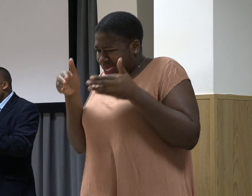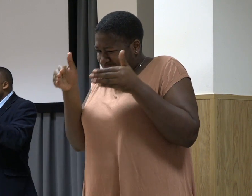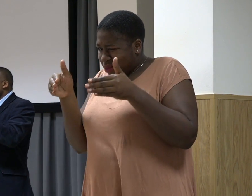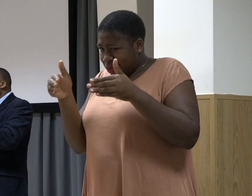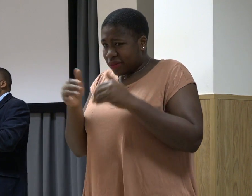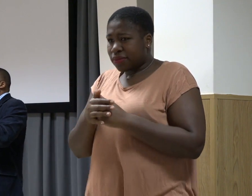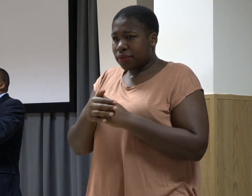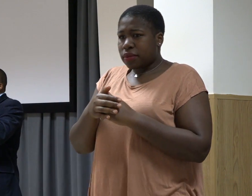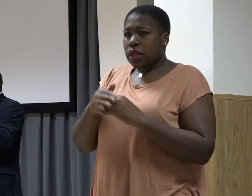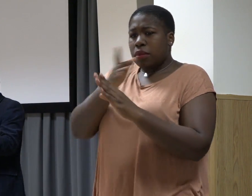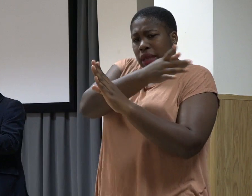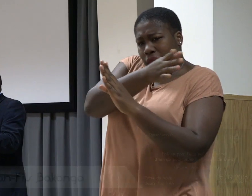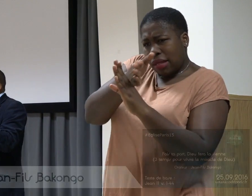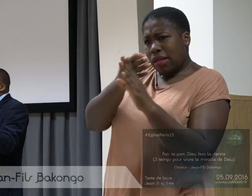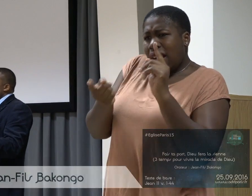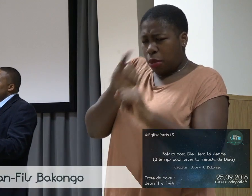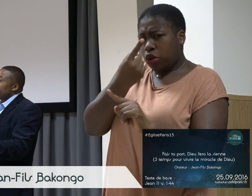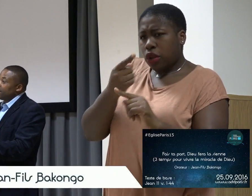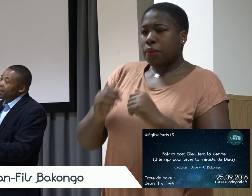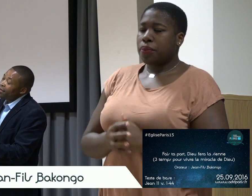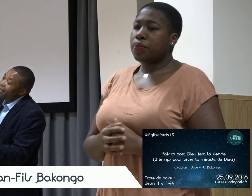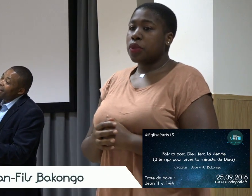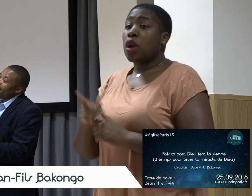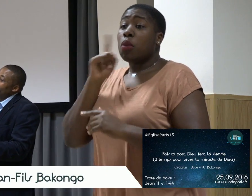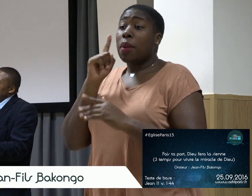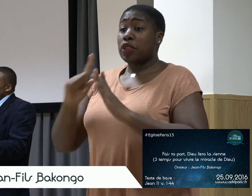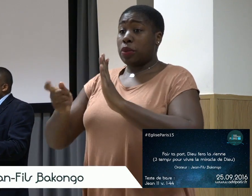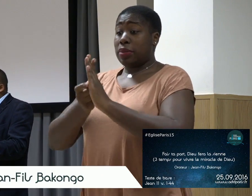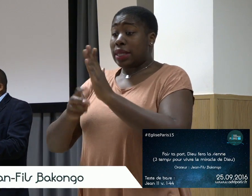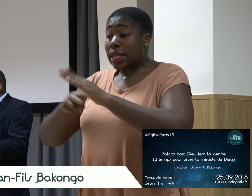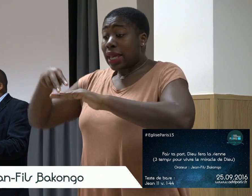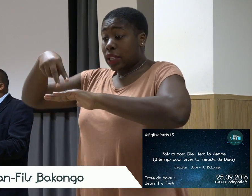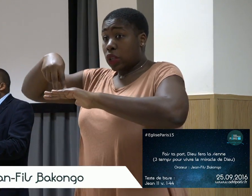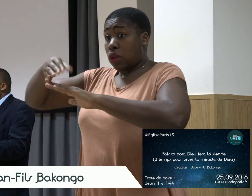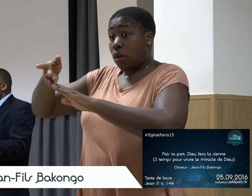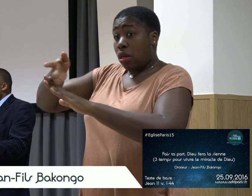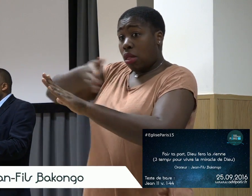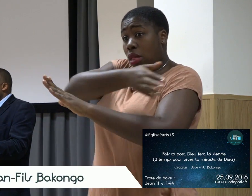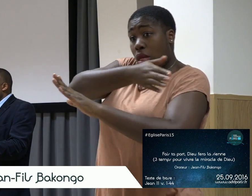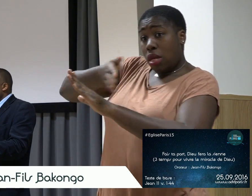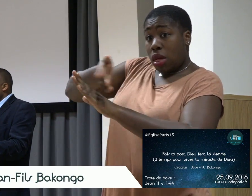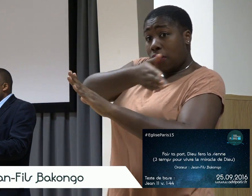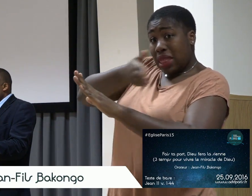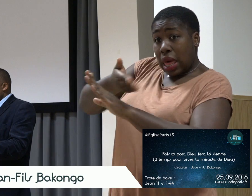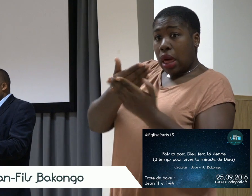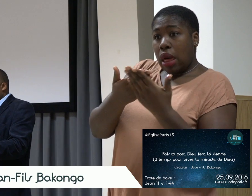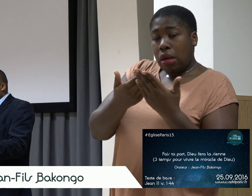Parce qu'en effet, tout ce qui s'est passé avant la résurrection de Lazare est très instructif.